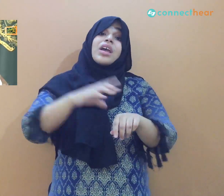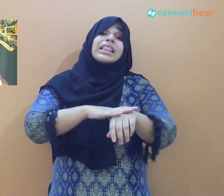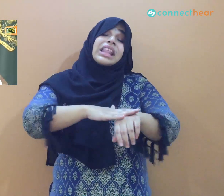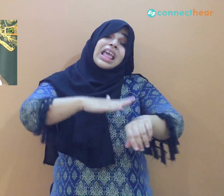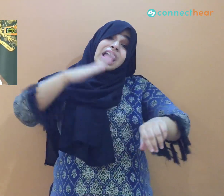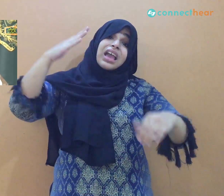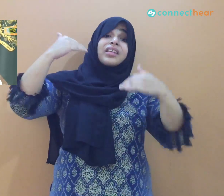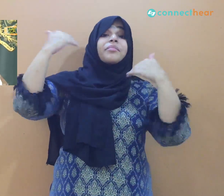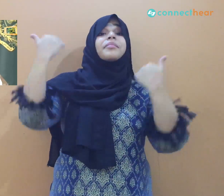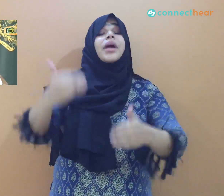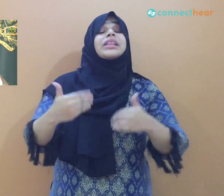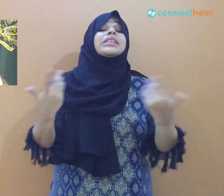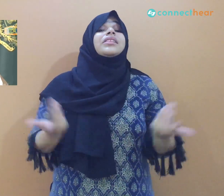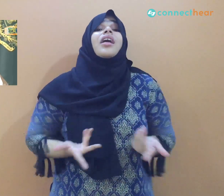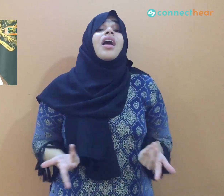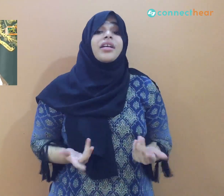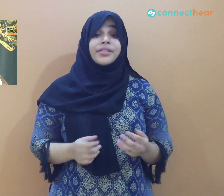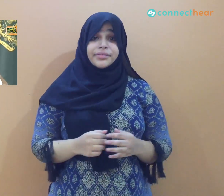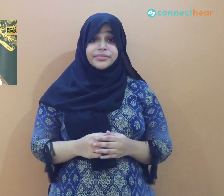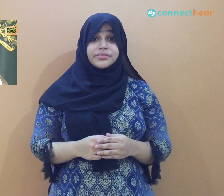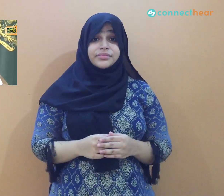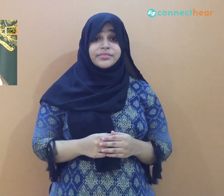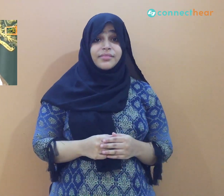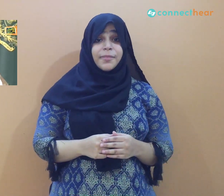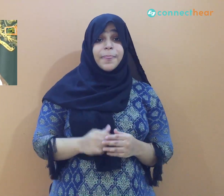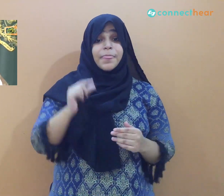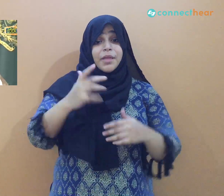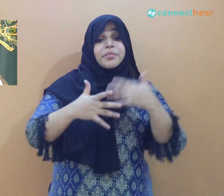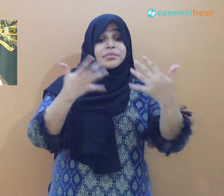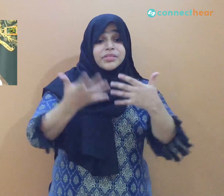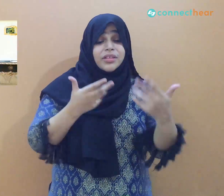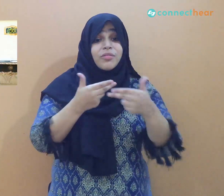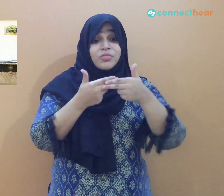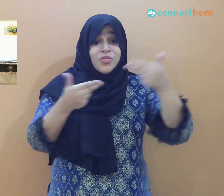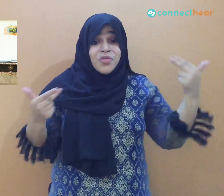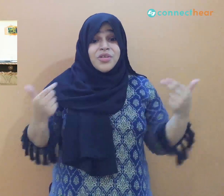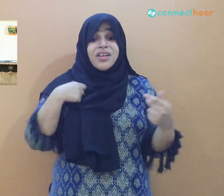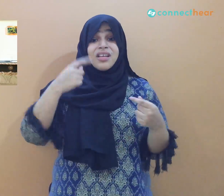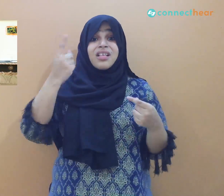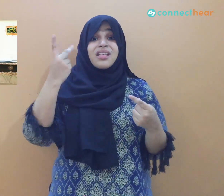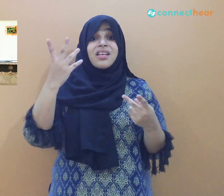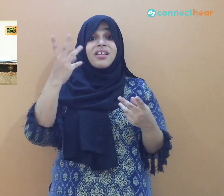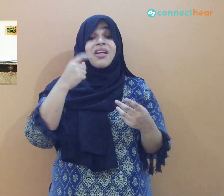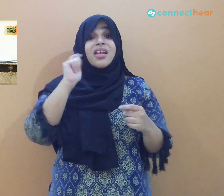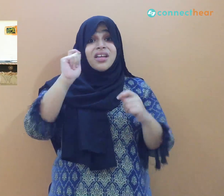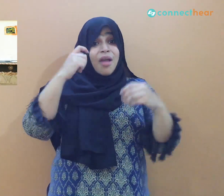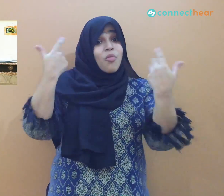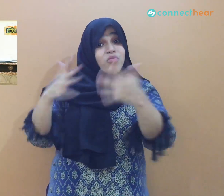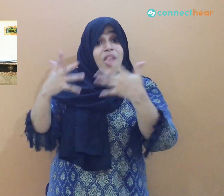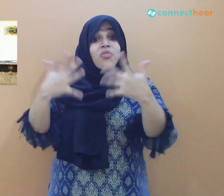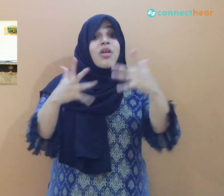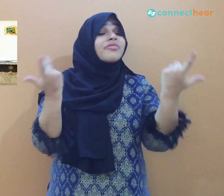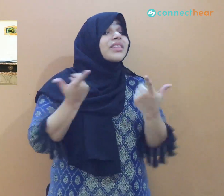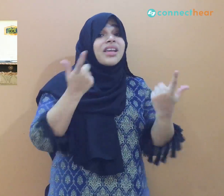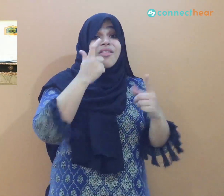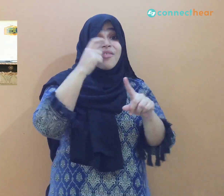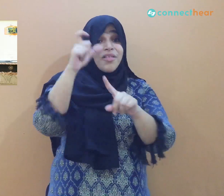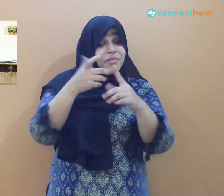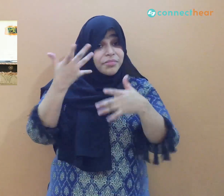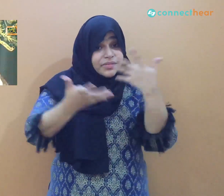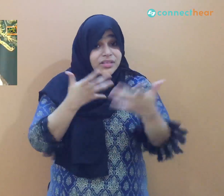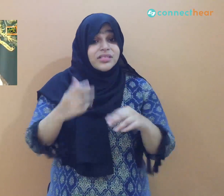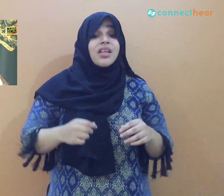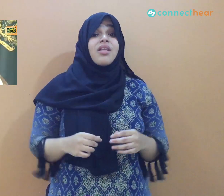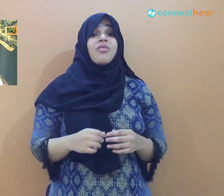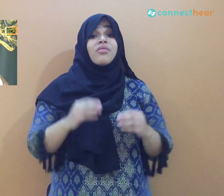بڑی مشکلوں سے، اور ابھی یہاں ثانیہ آپ کو بتائیں گے کہ ہم نے کتنے ابھی تک وہ کام کر چکے ہیں جو ڈیولپ ملک نہیں